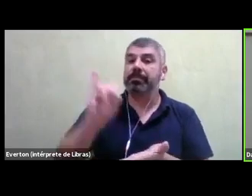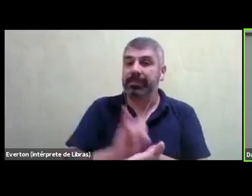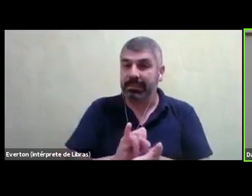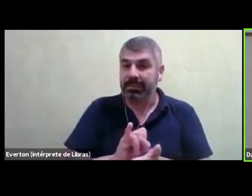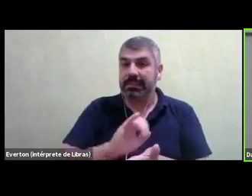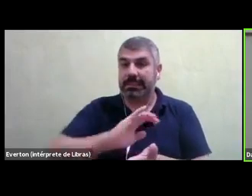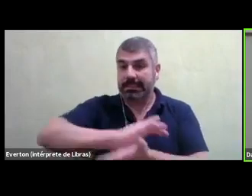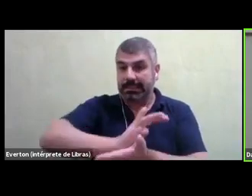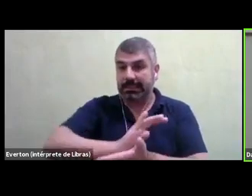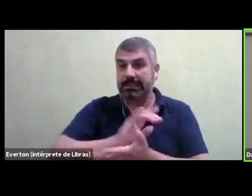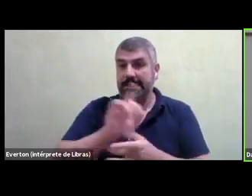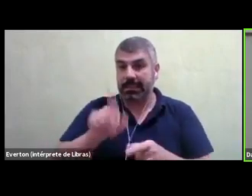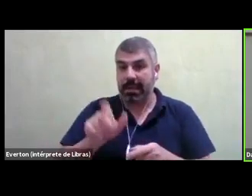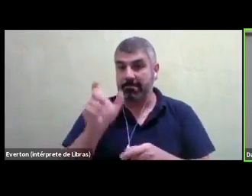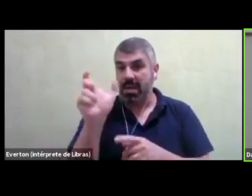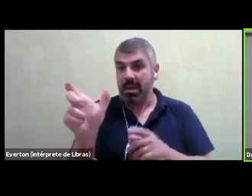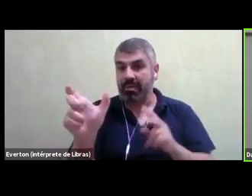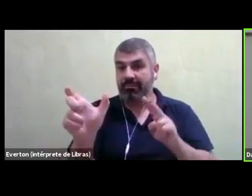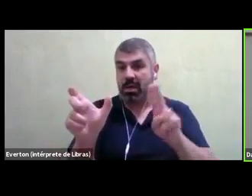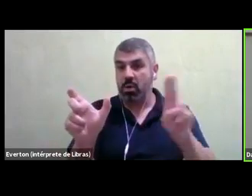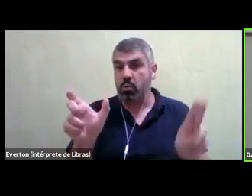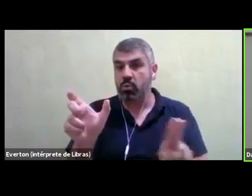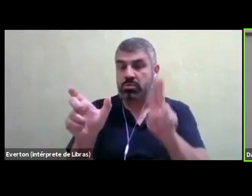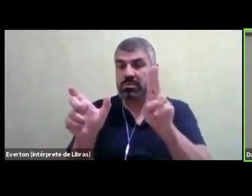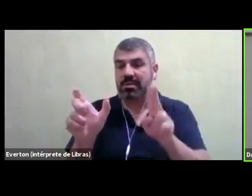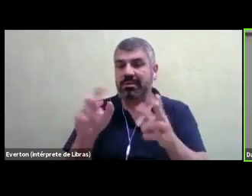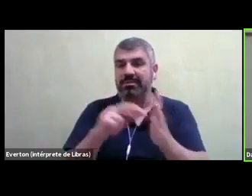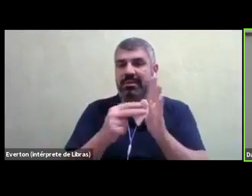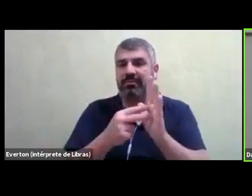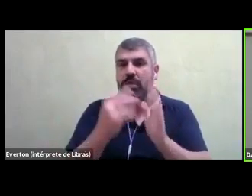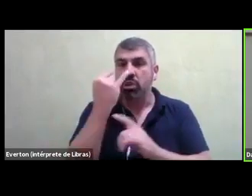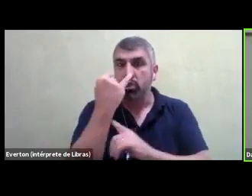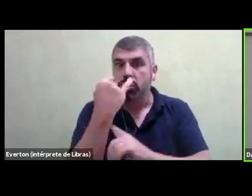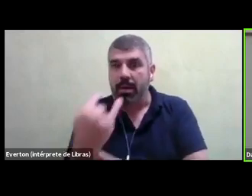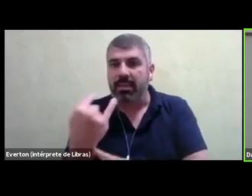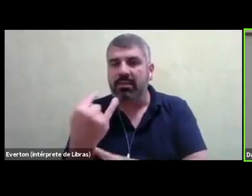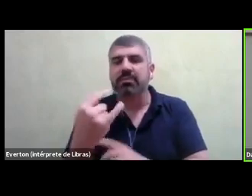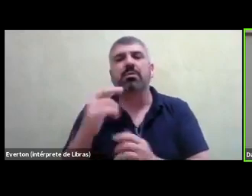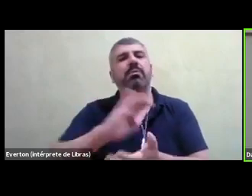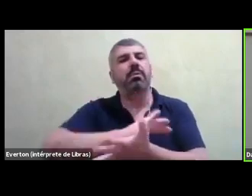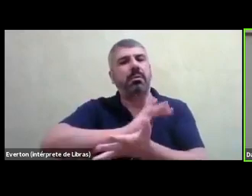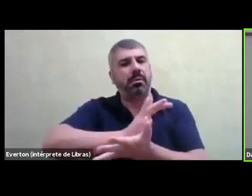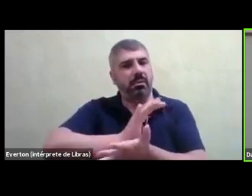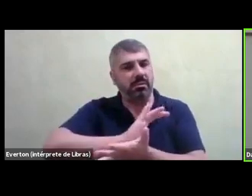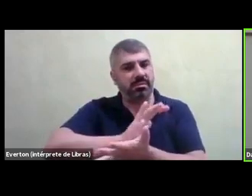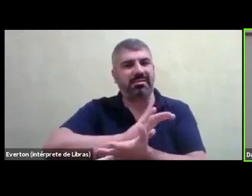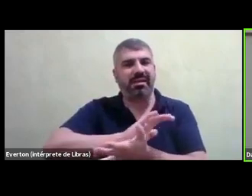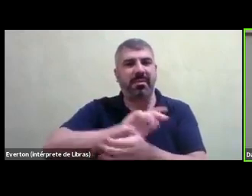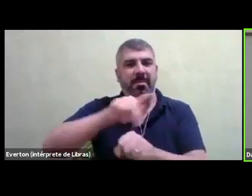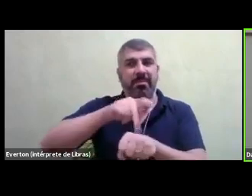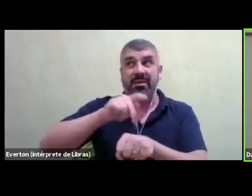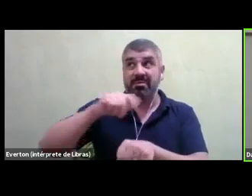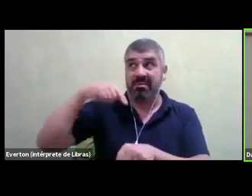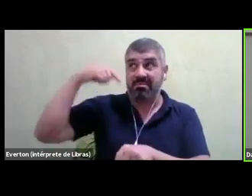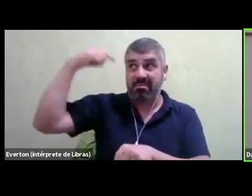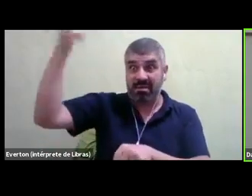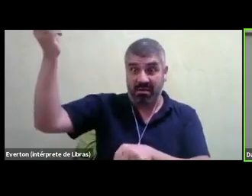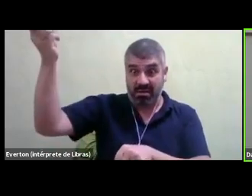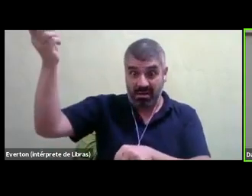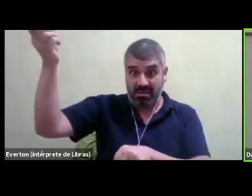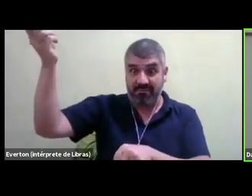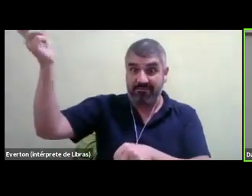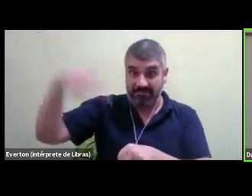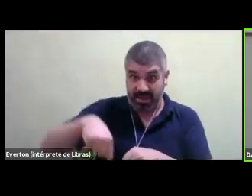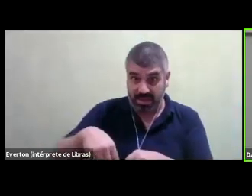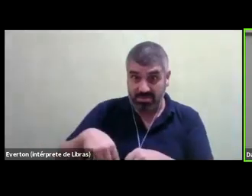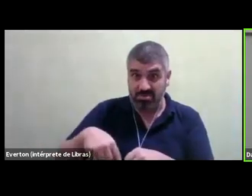para destacar que existe uma crise no país de proveniência, no país de origem